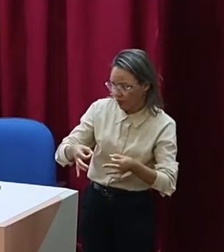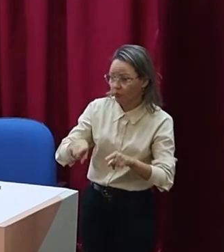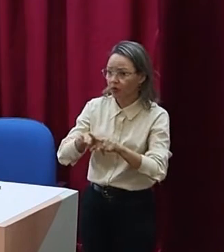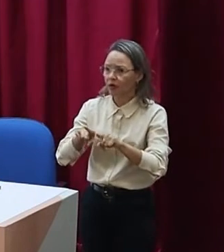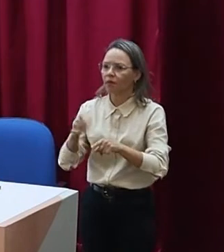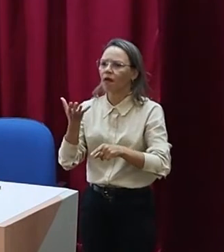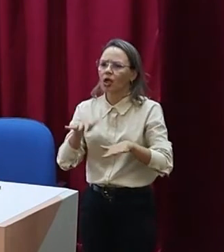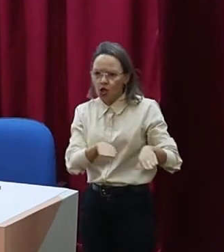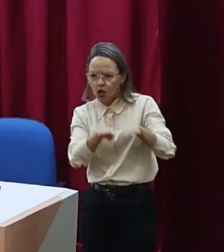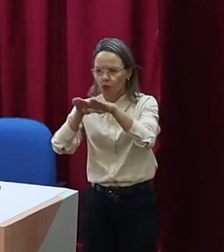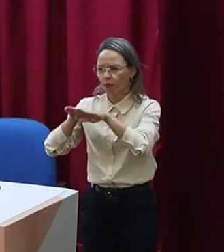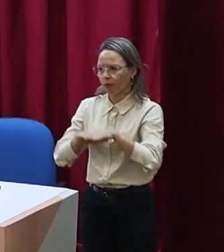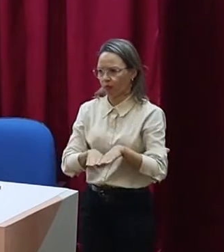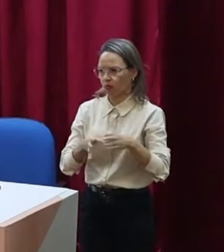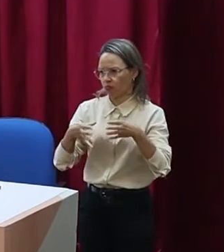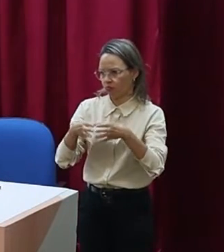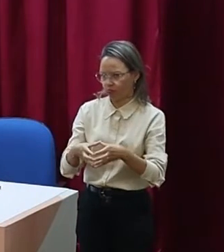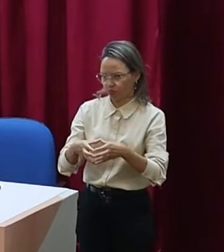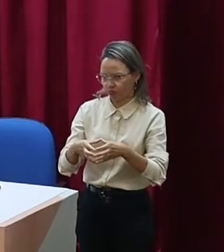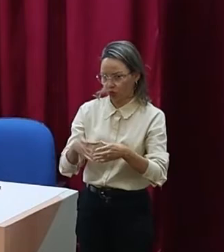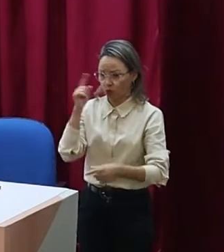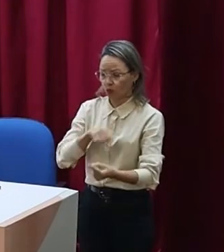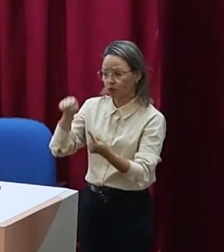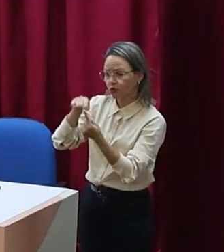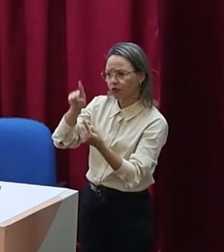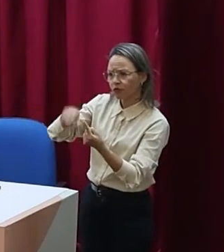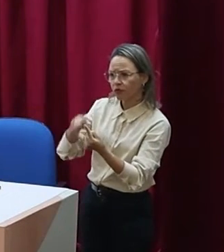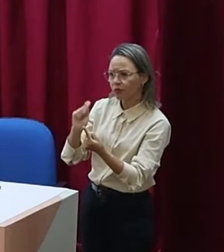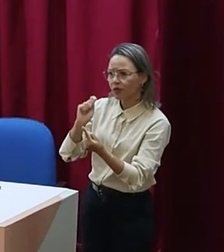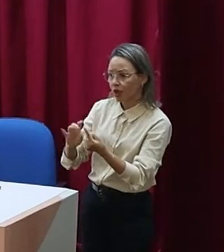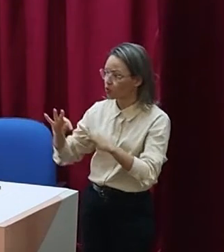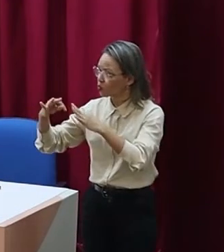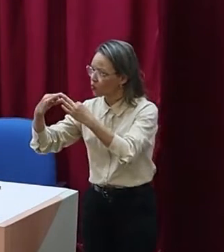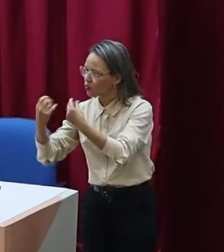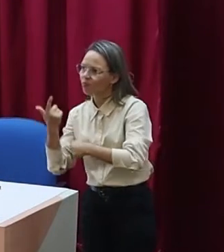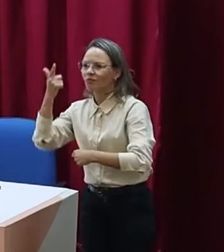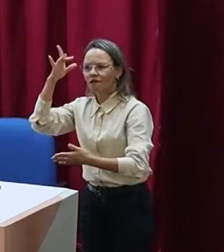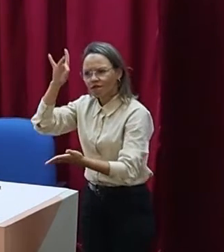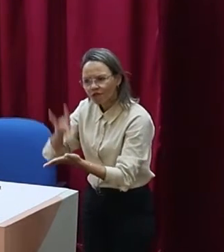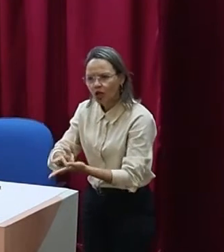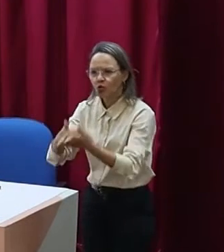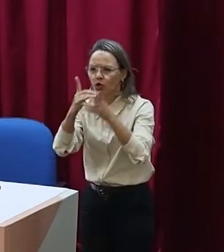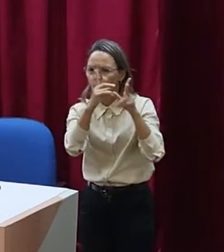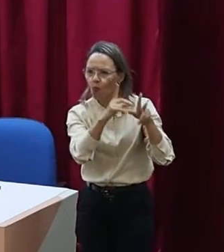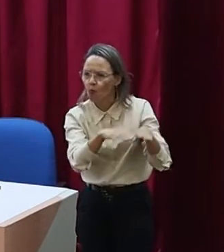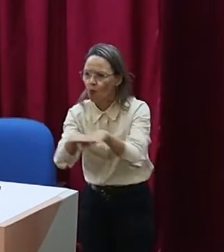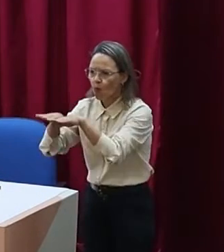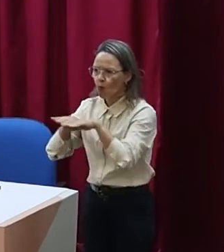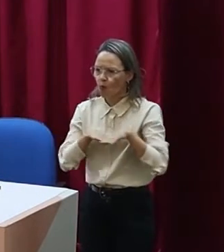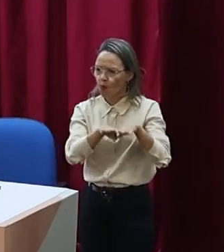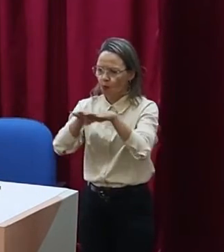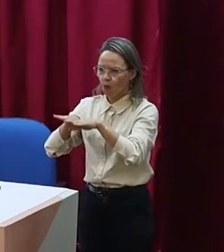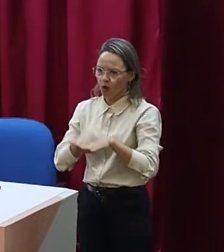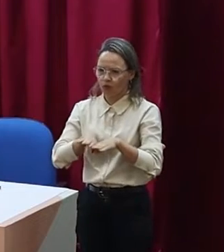buscam igualar os grupos. O objetivo seria fazer com que todos fossem, de fato, iguais, materiais e